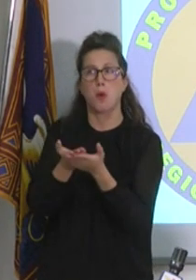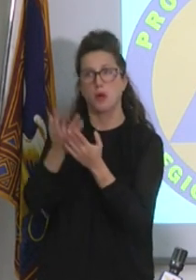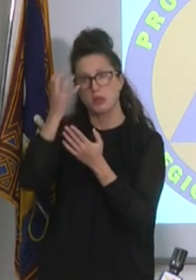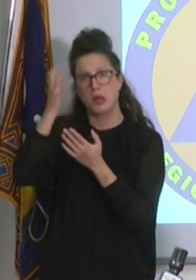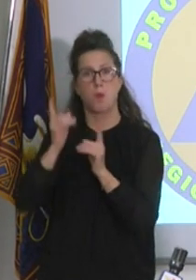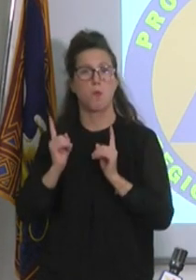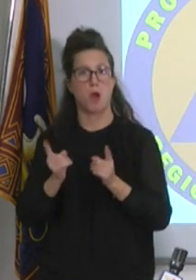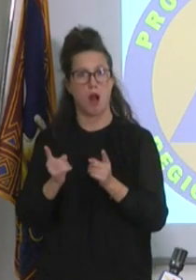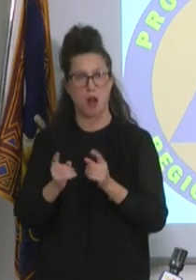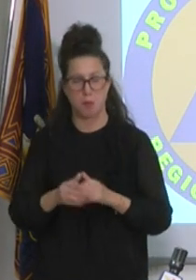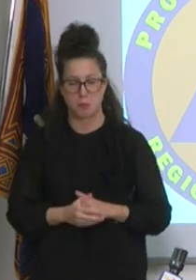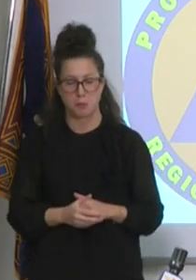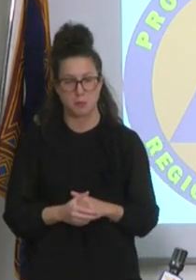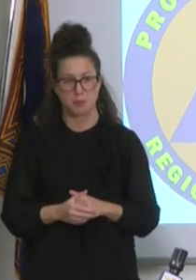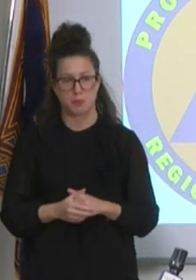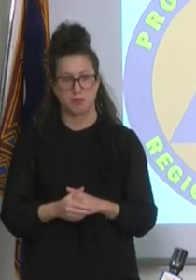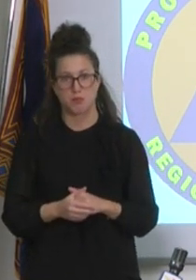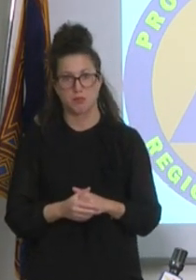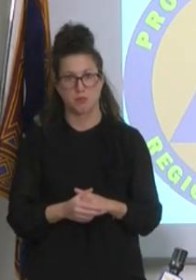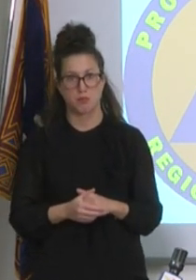assolutamente pronti